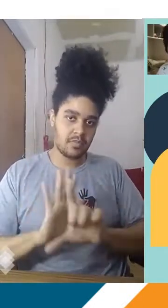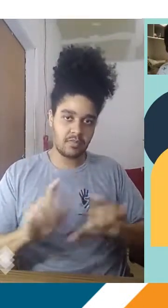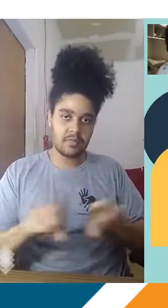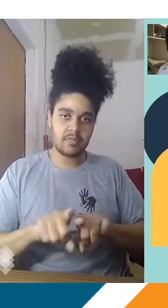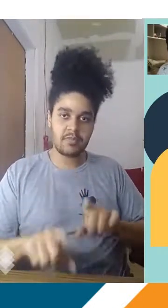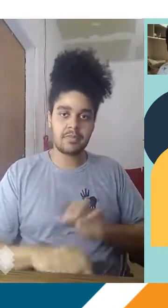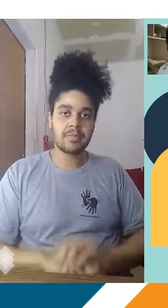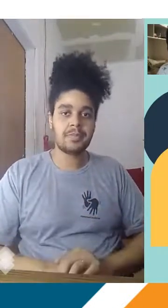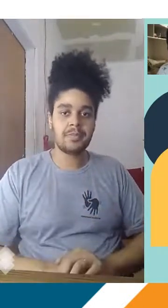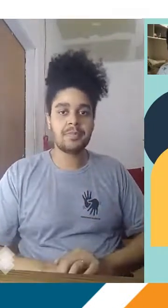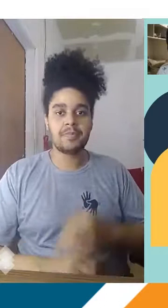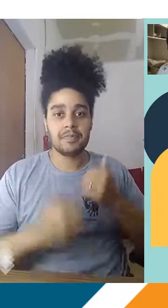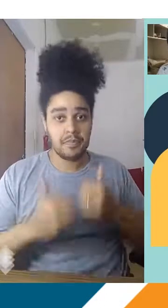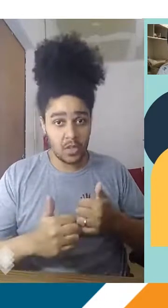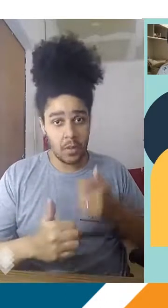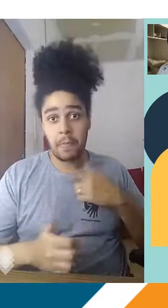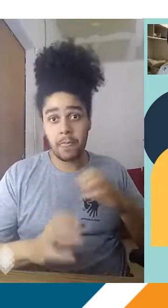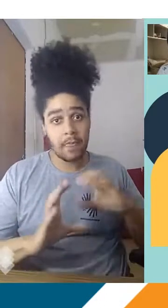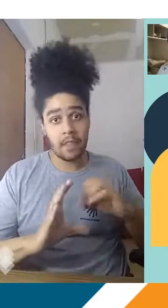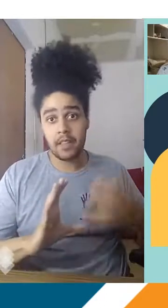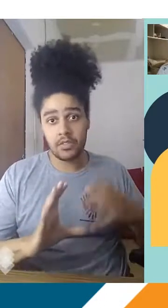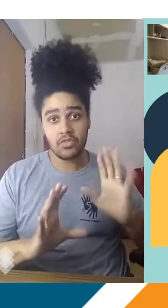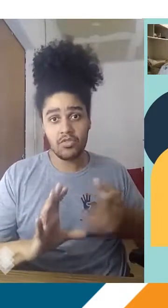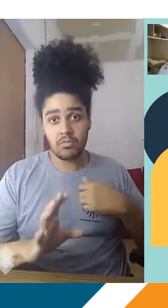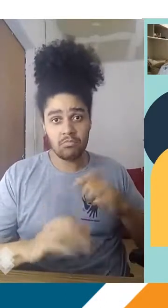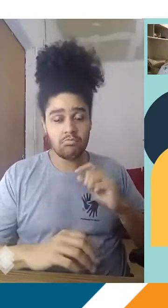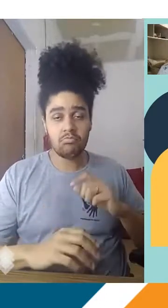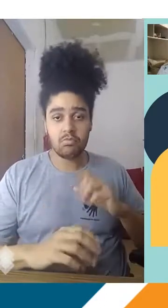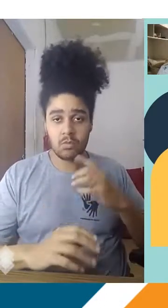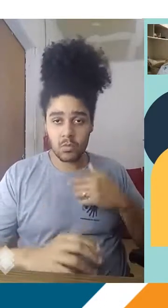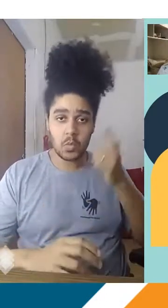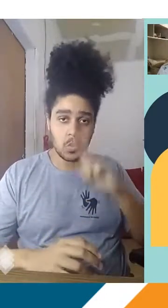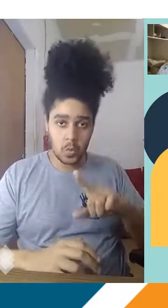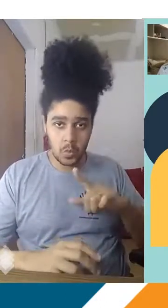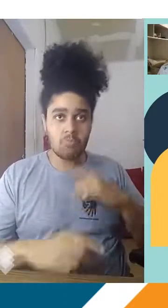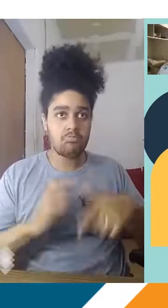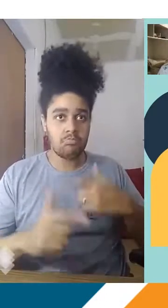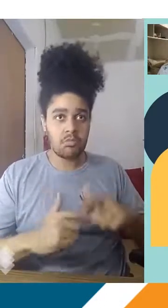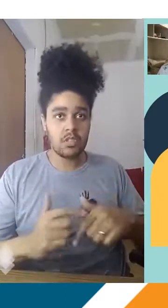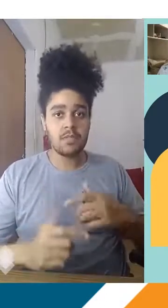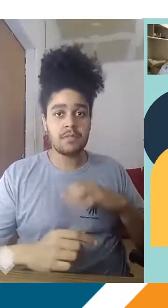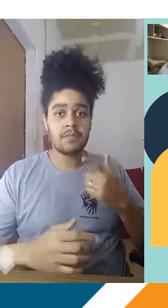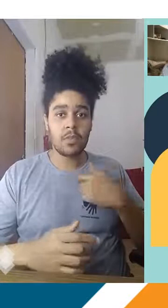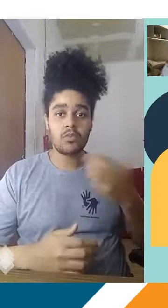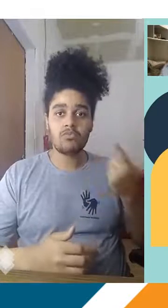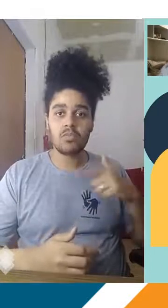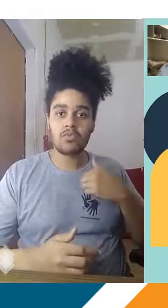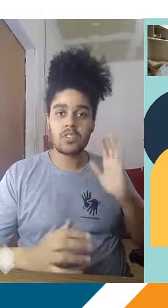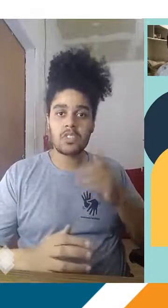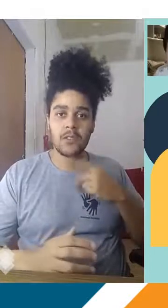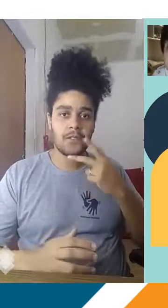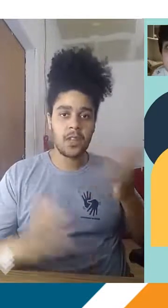a legislação vigente. Tranquilo? Meus critérios estão aqui atendidos e funcionando. Então,